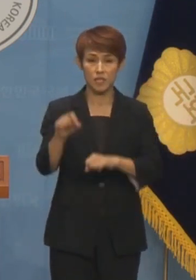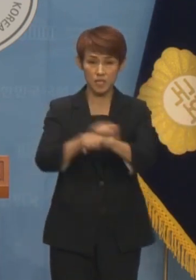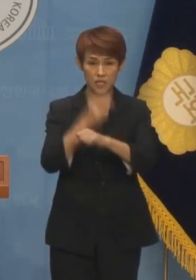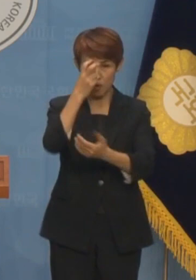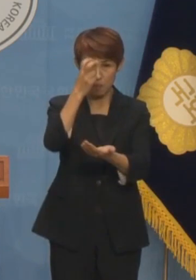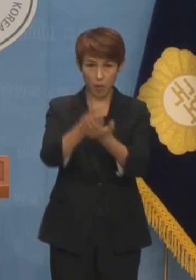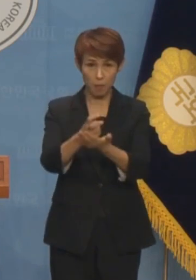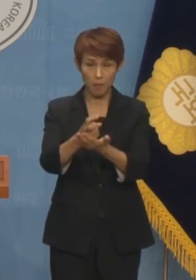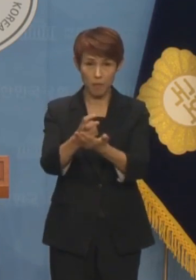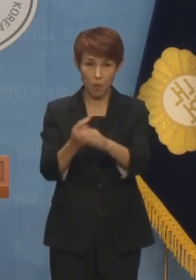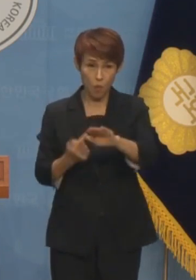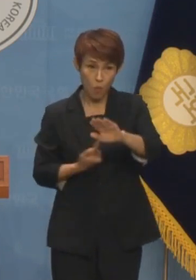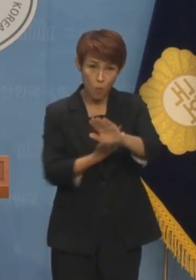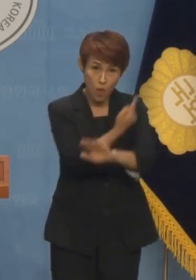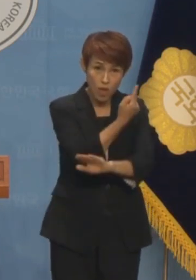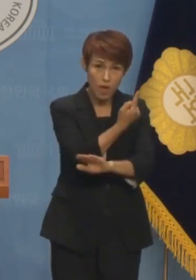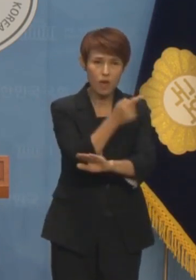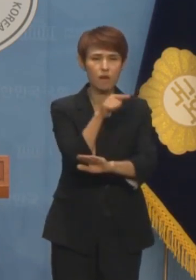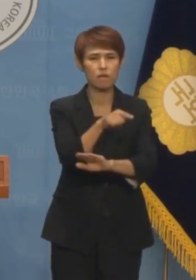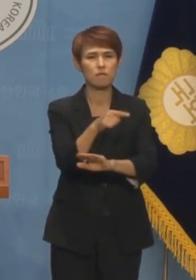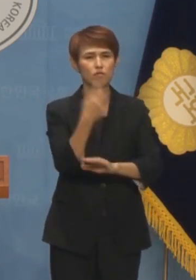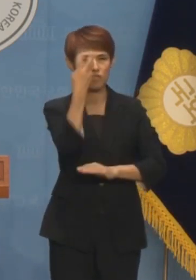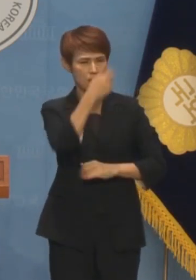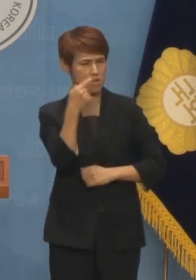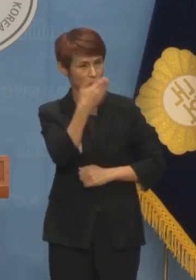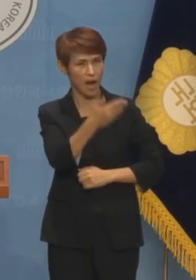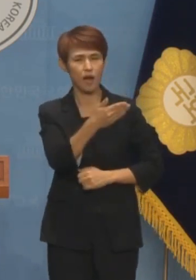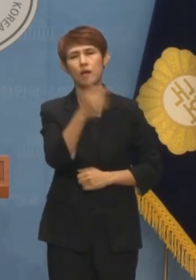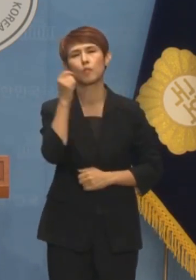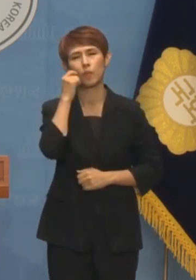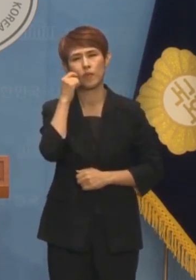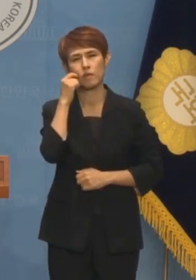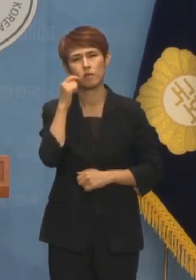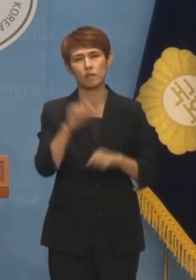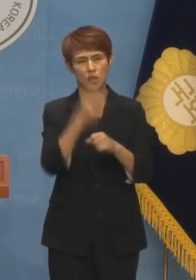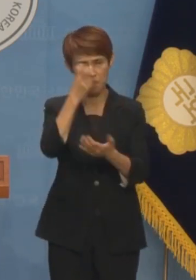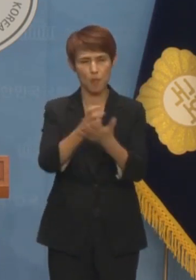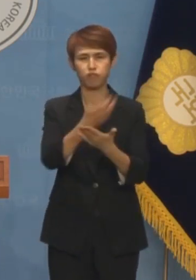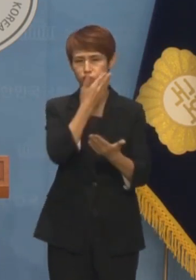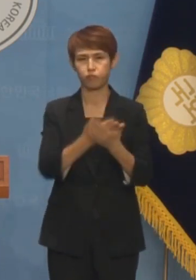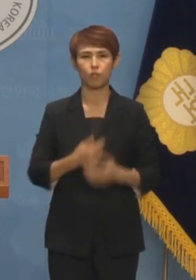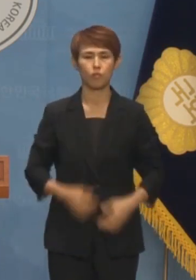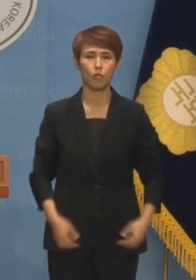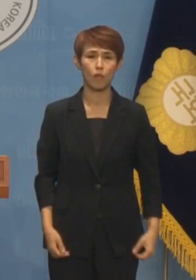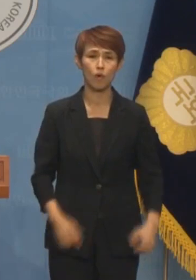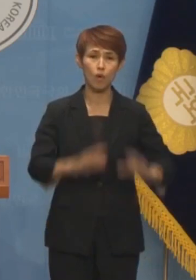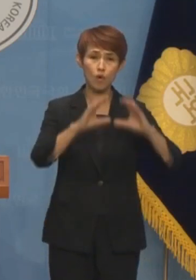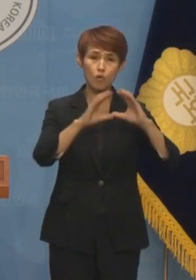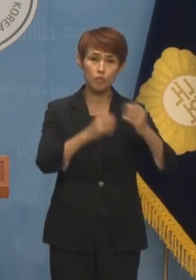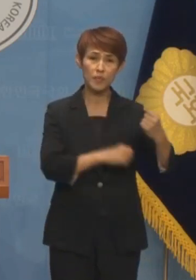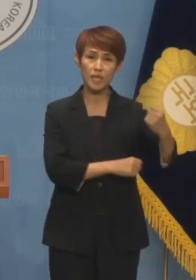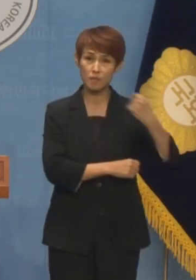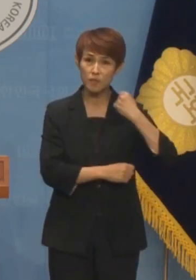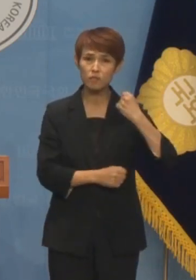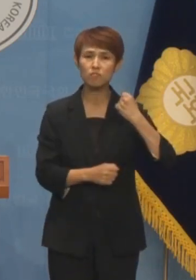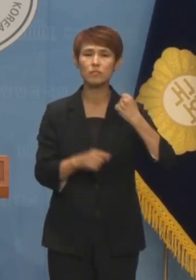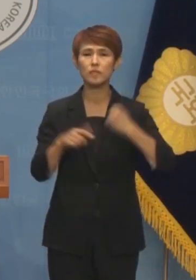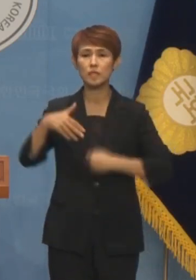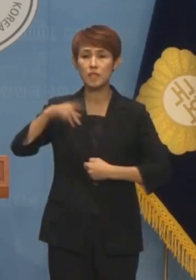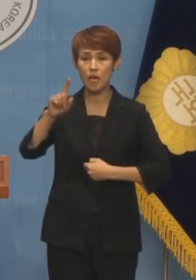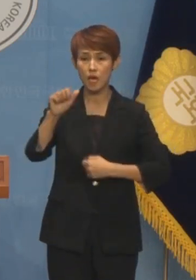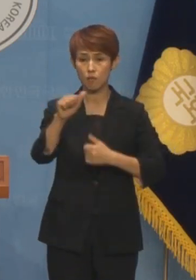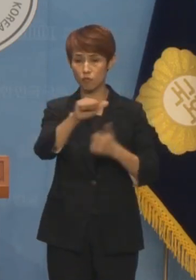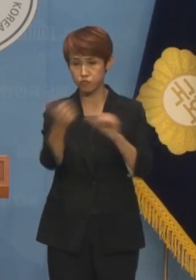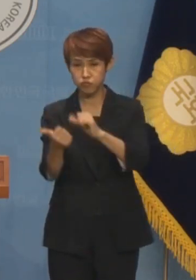아니고는 이들을 제대로 수사할 수 없습니다. 그런데도 국민의힘은 순직해병 특검법을 가로막고